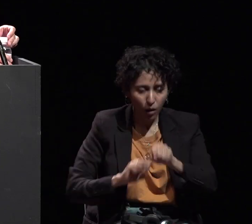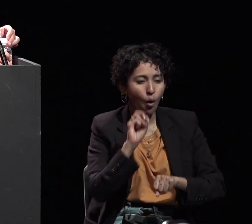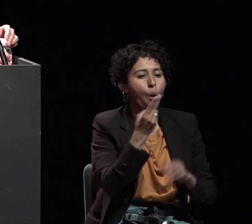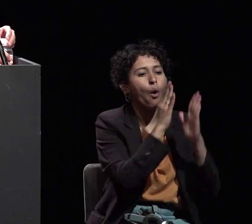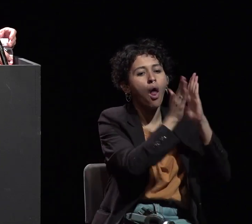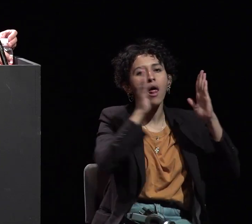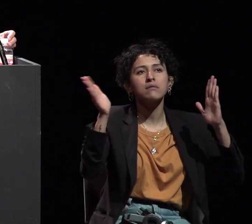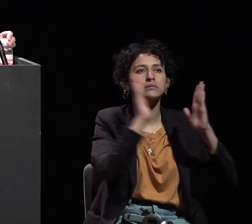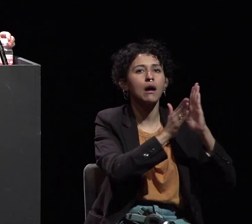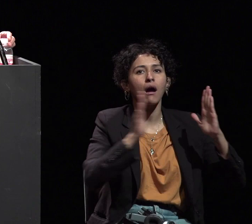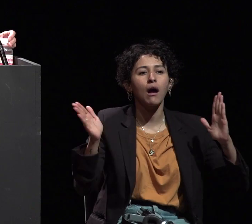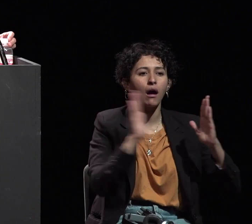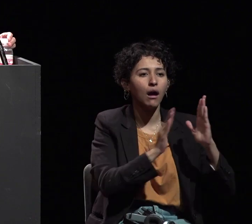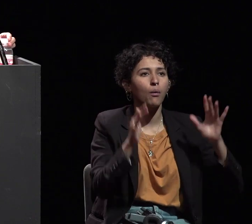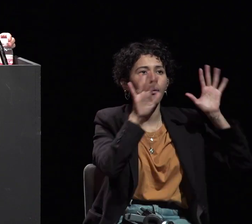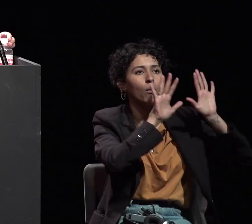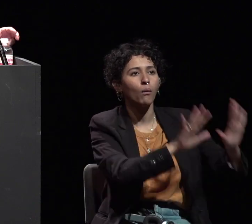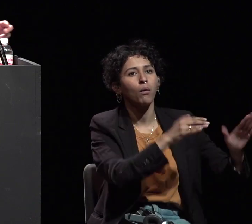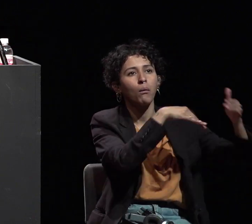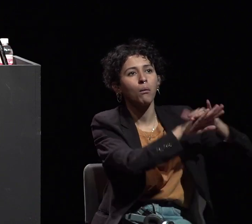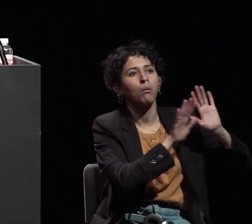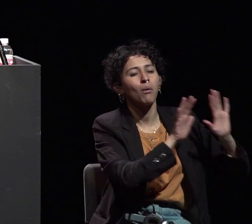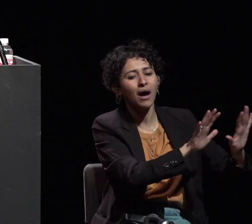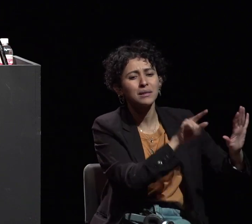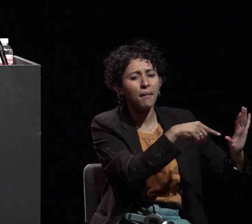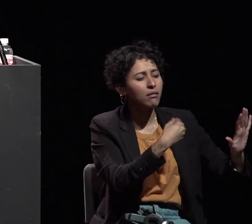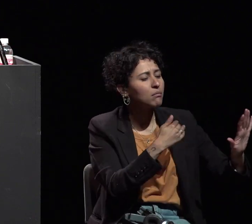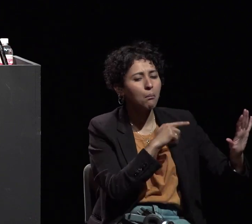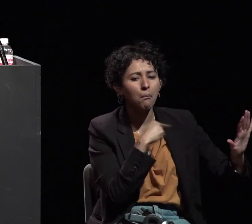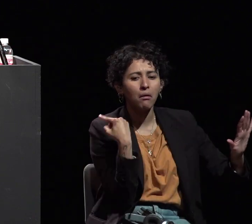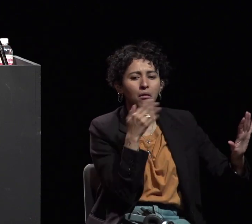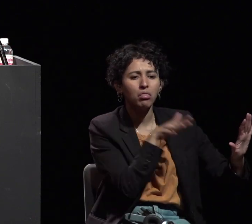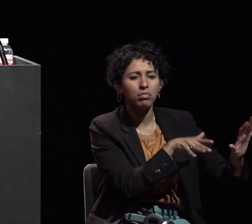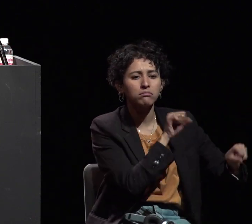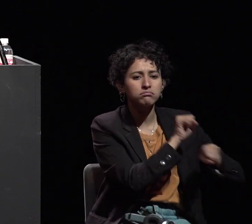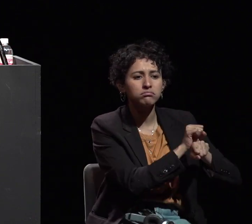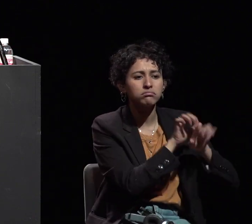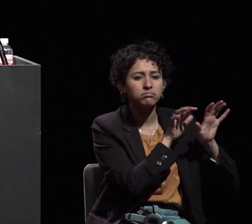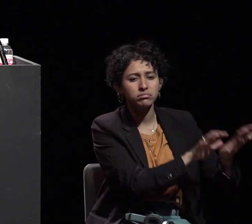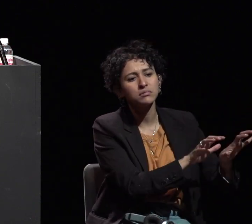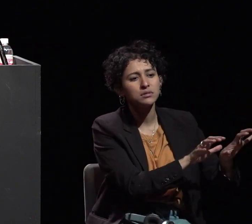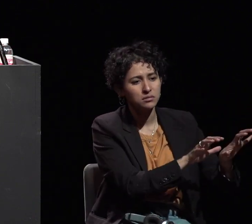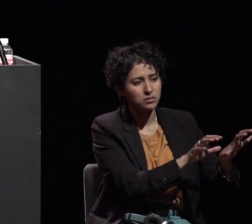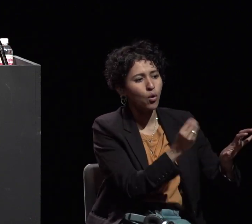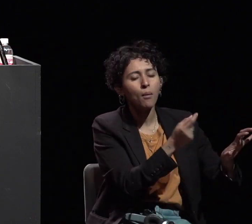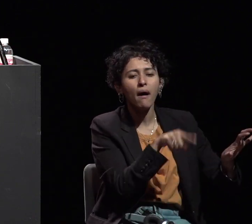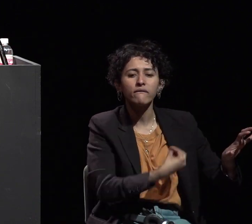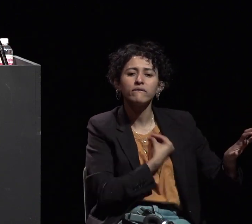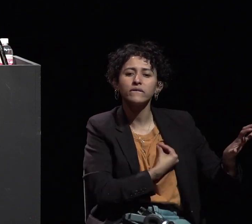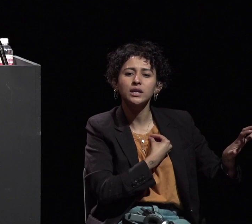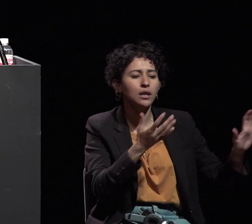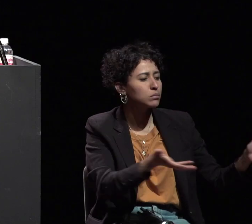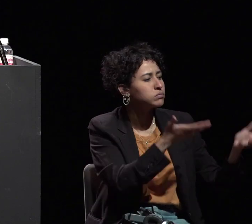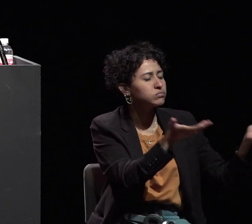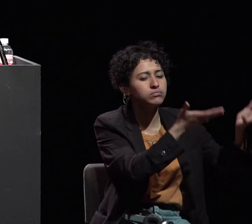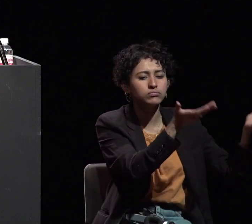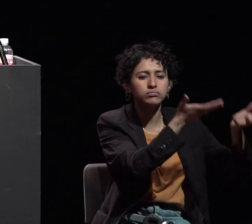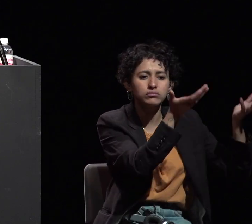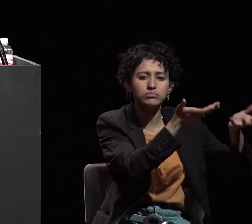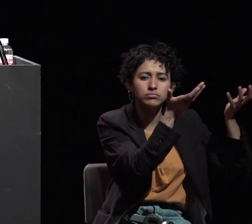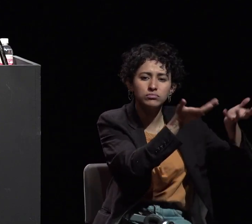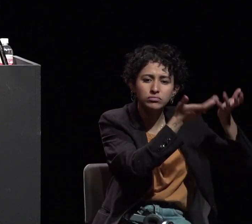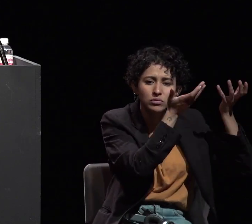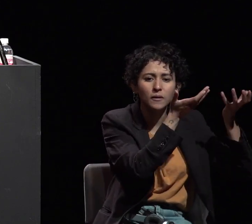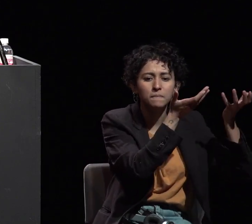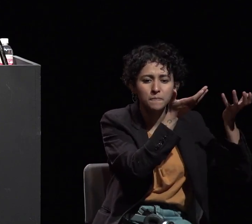Se o que as define não é exatamente a sua vitalidade mágica, como pensava Marcel Mauss, né? E então tampouco será também